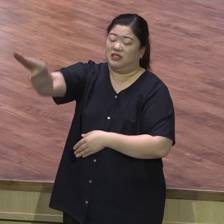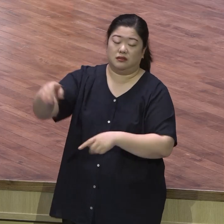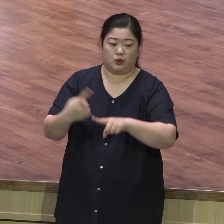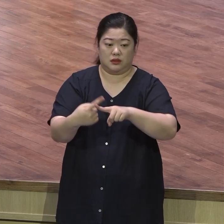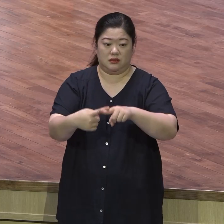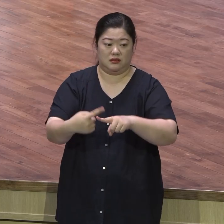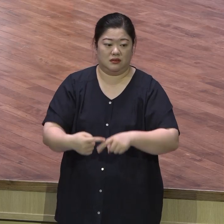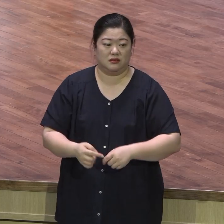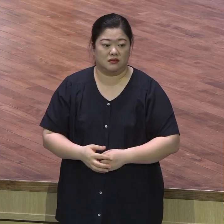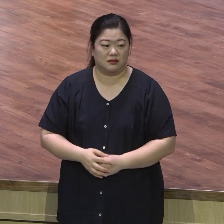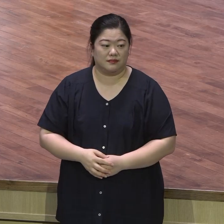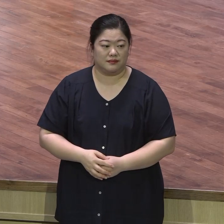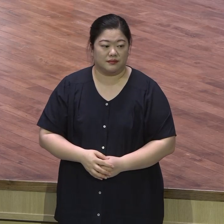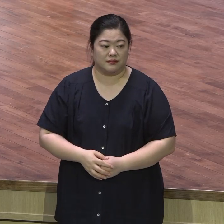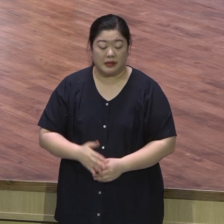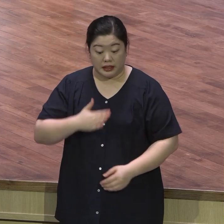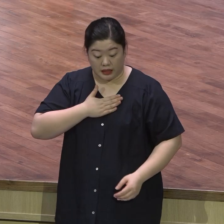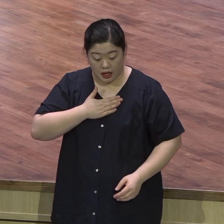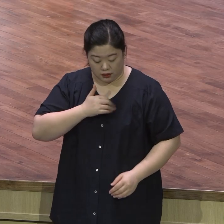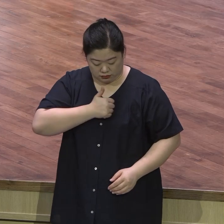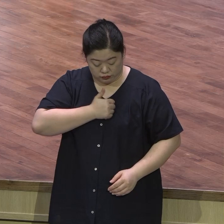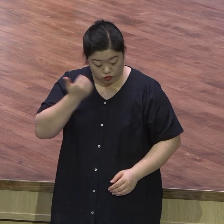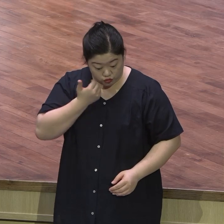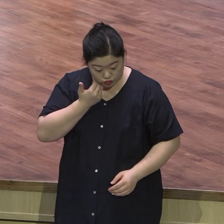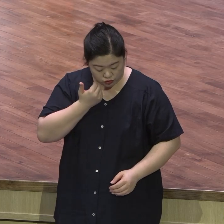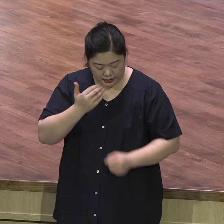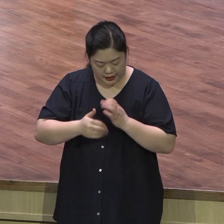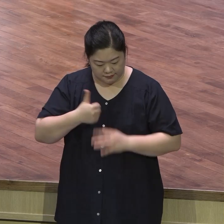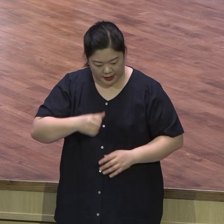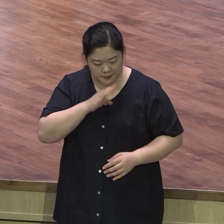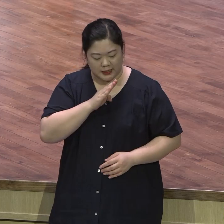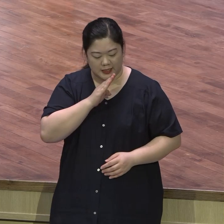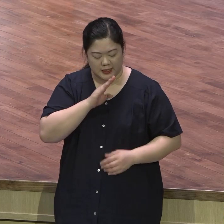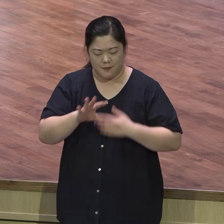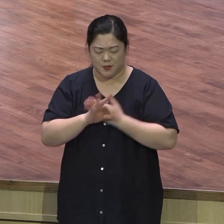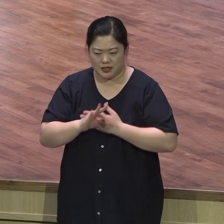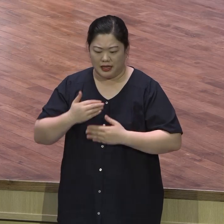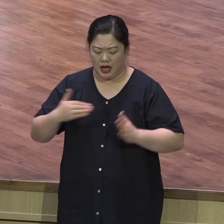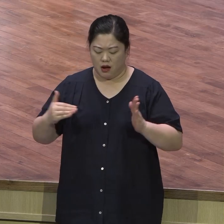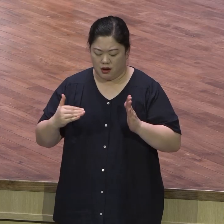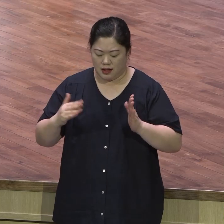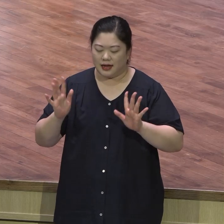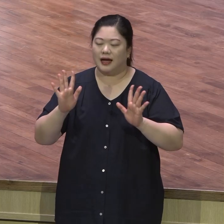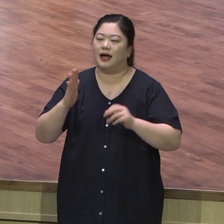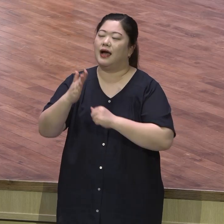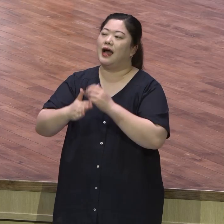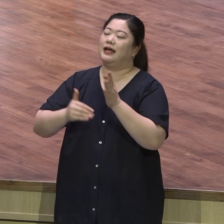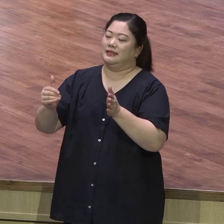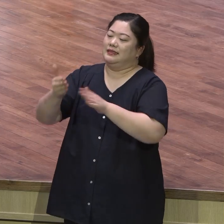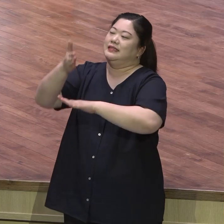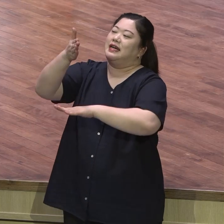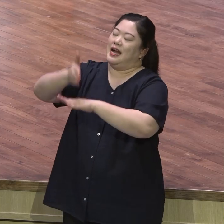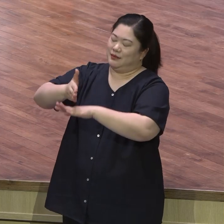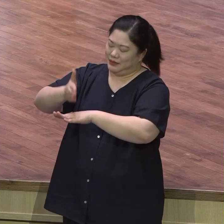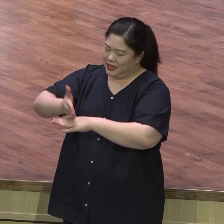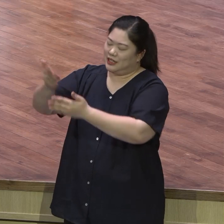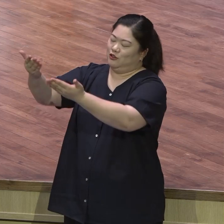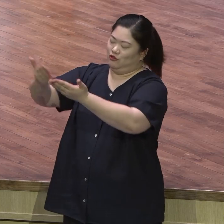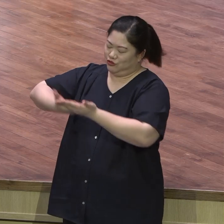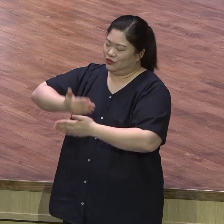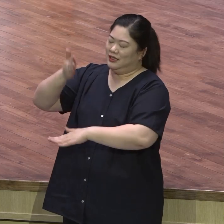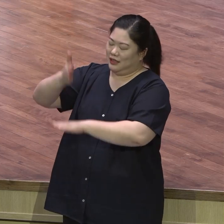여러분 정체성을 놓치면 안 돼요 이럴수록 어렵고 힘들수록 하나님이 주무십니까 돌아가셨습니까 안 계십니까